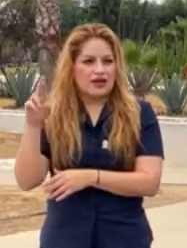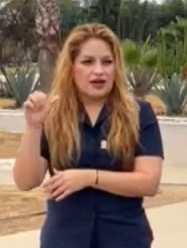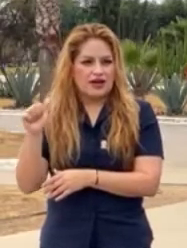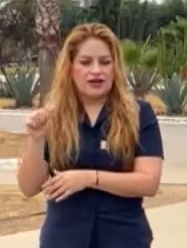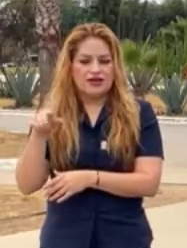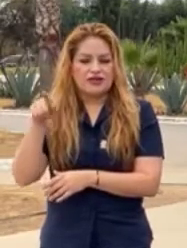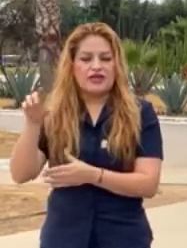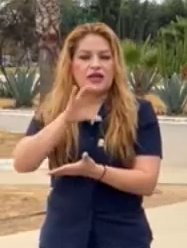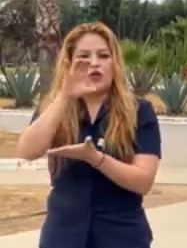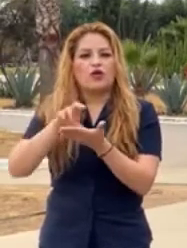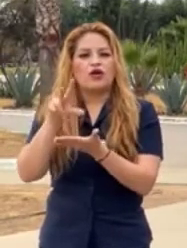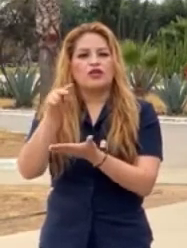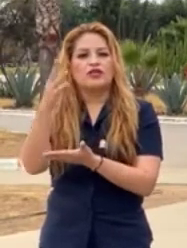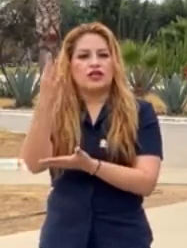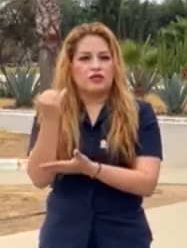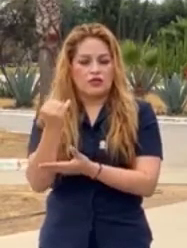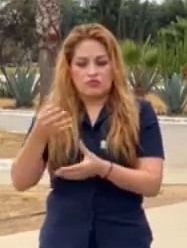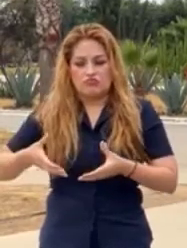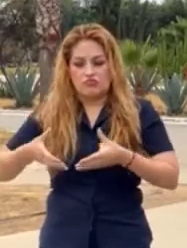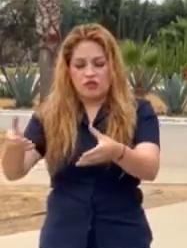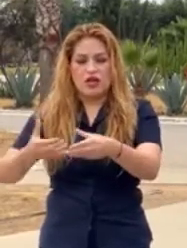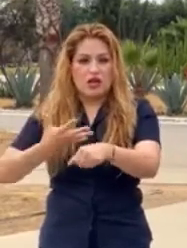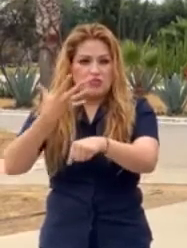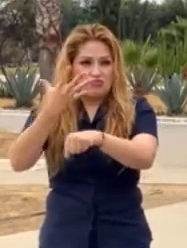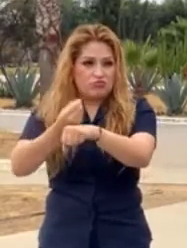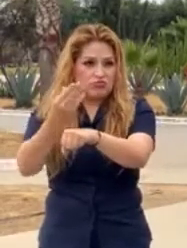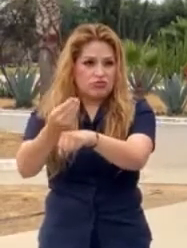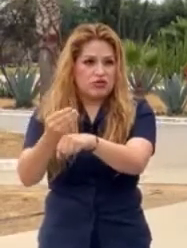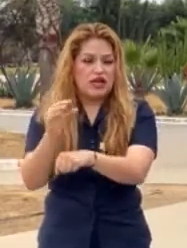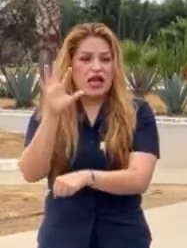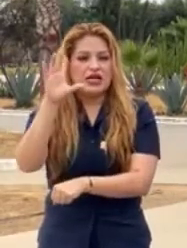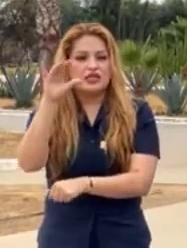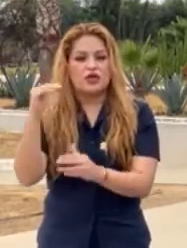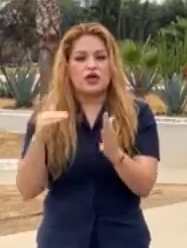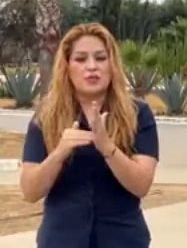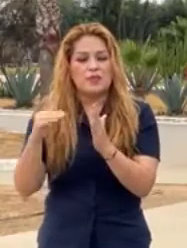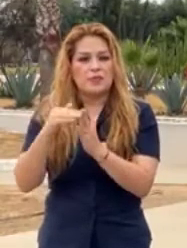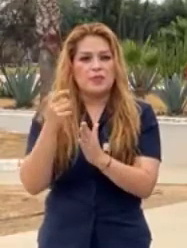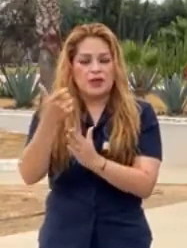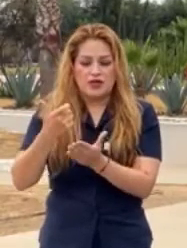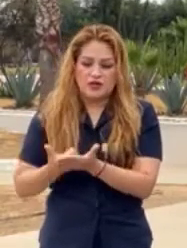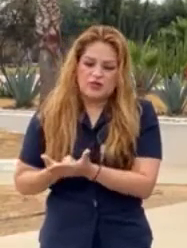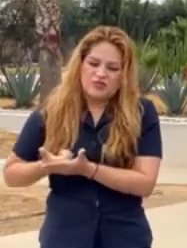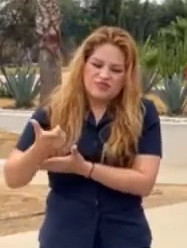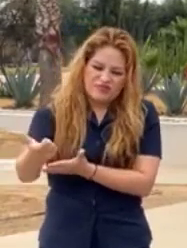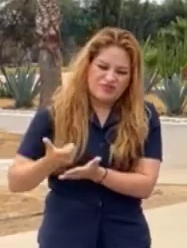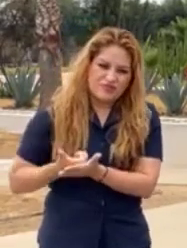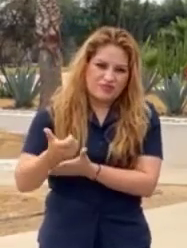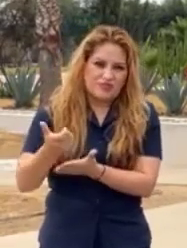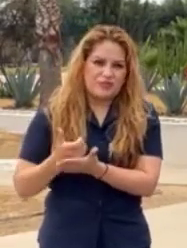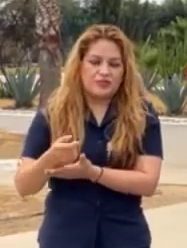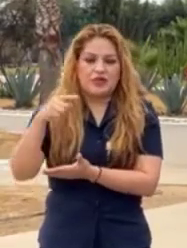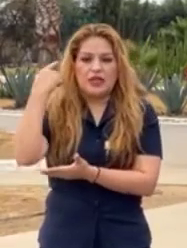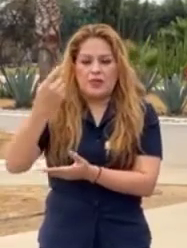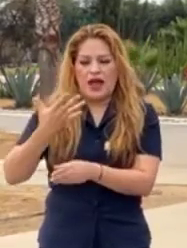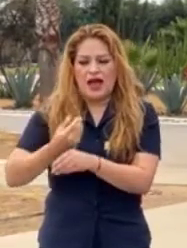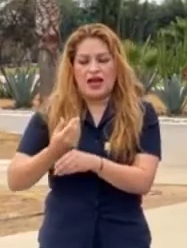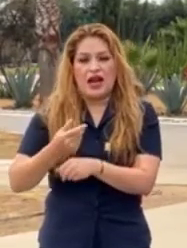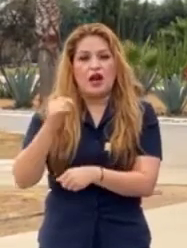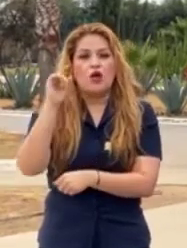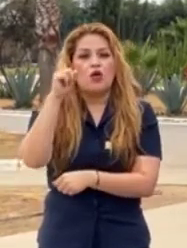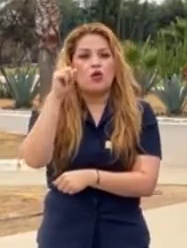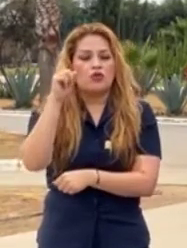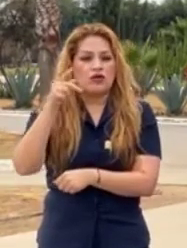ustedes me solicitaron y donde se invirtieron más de 50 millones de pesos para pavimentar casi un kilómetro, ahí donde